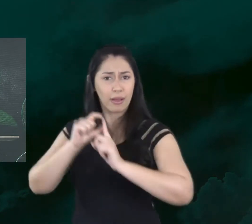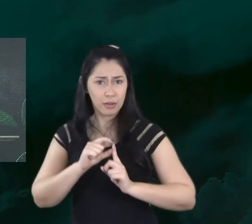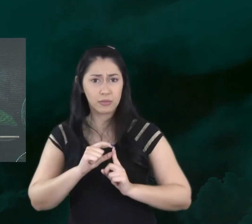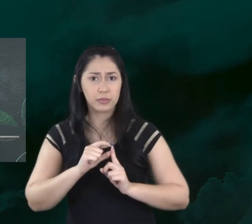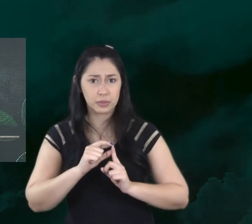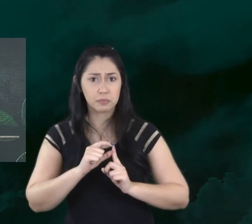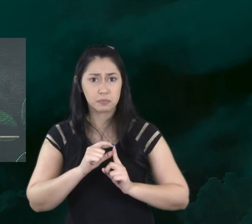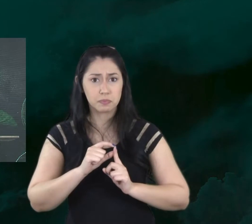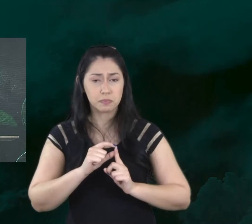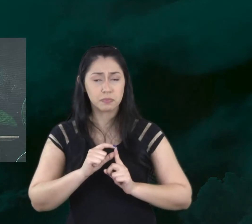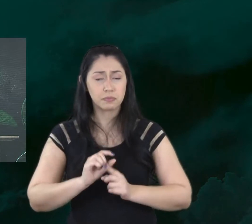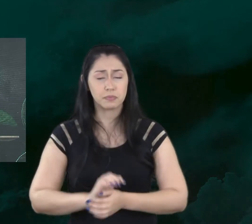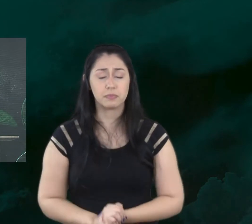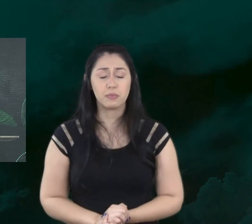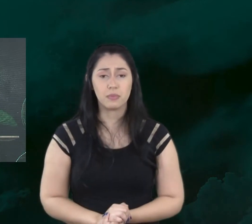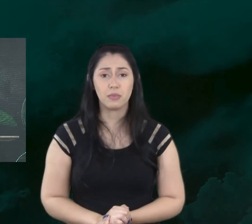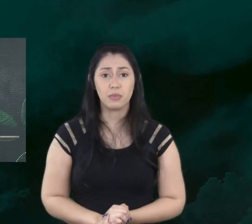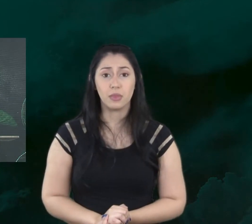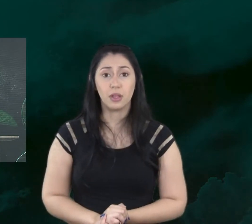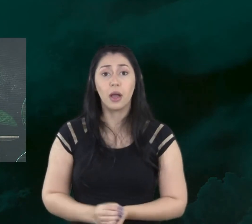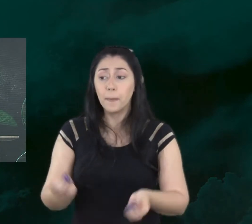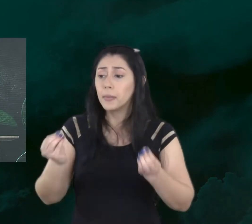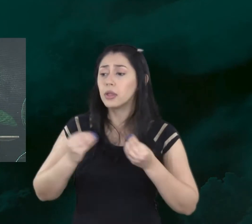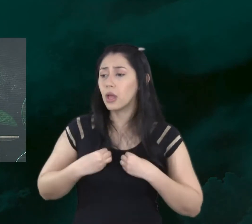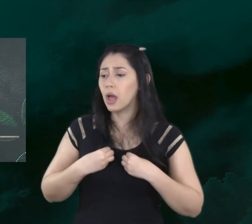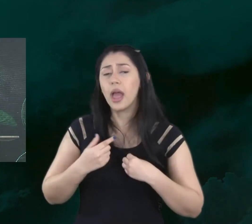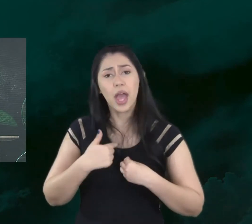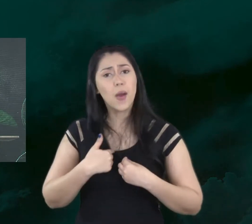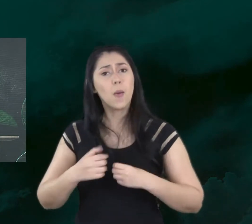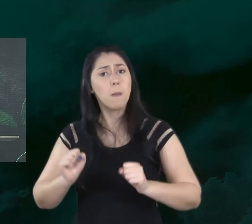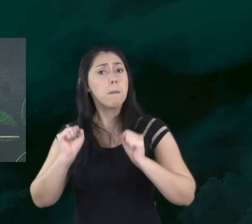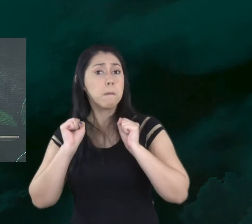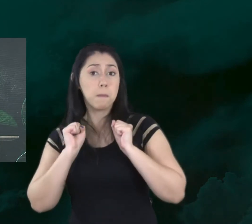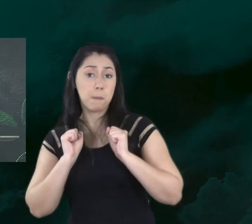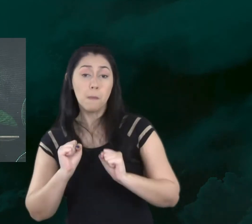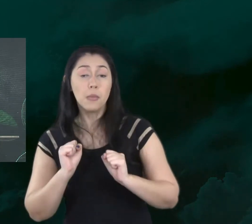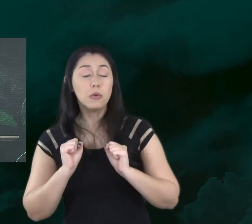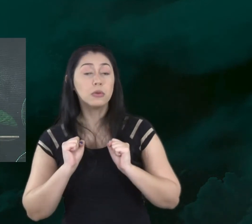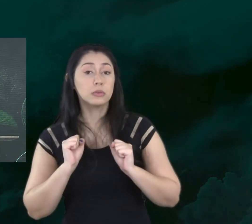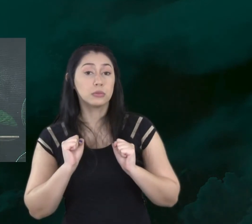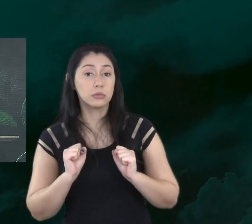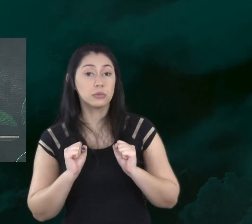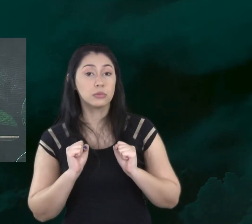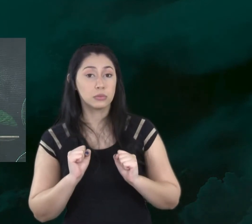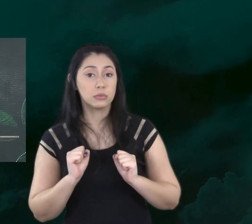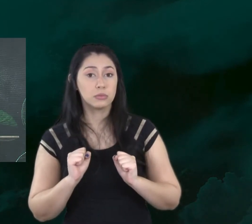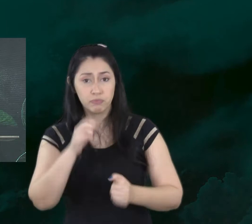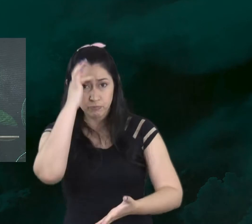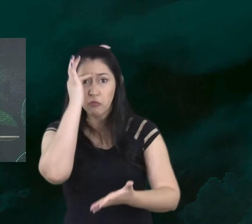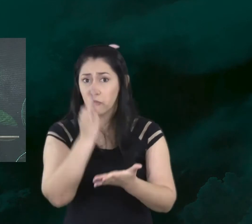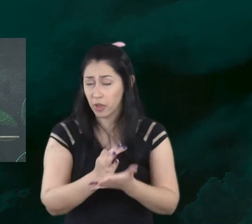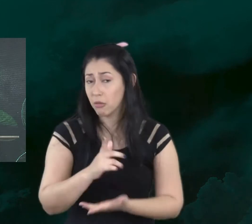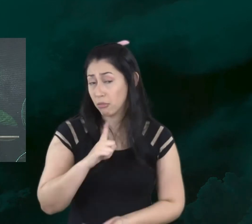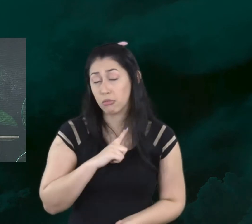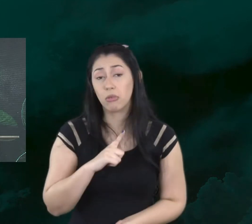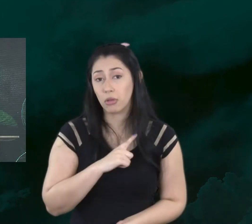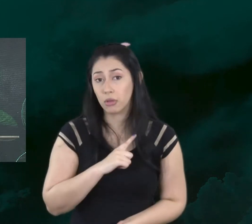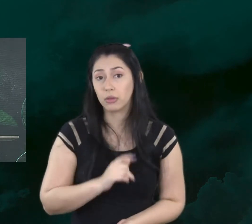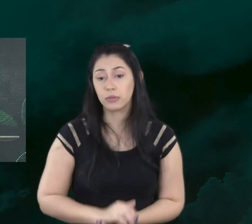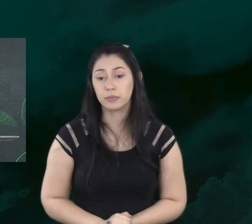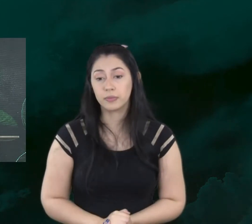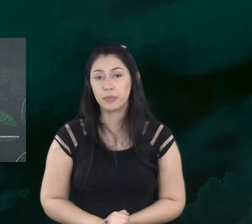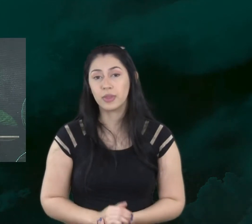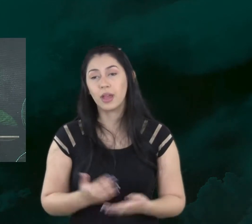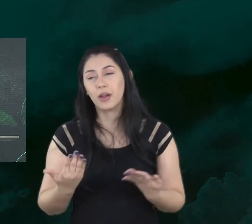ela traz, né, a possibilidade de nós termos fé, tá? Então, aí vou ter